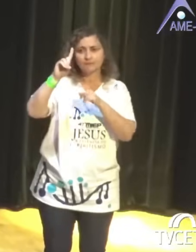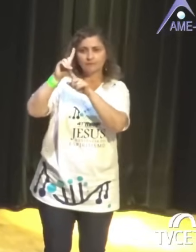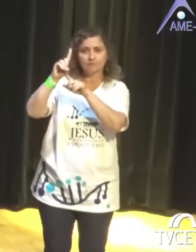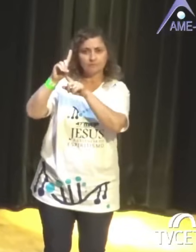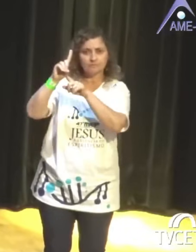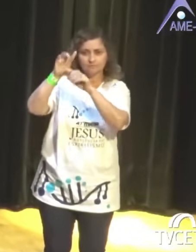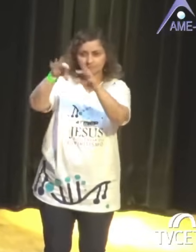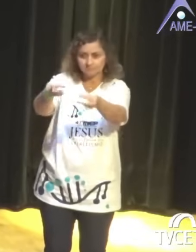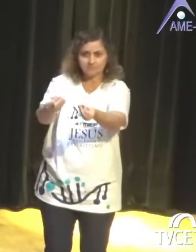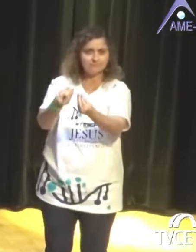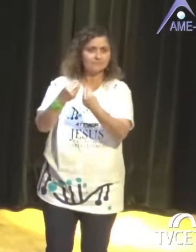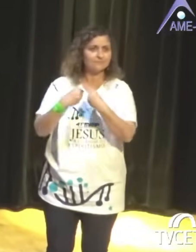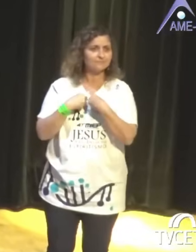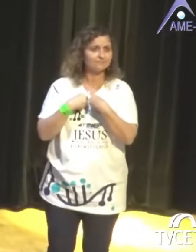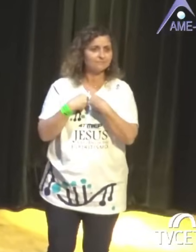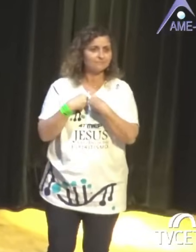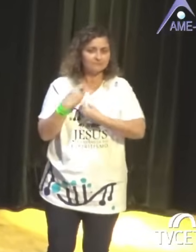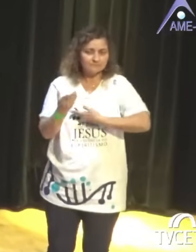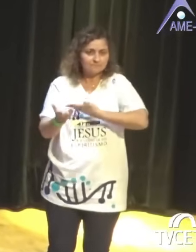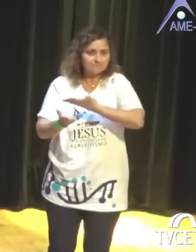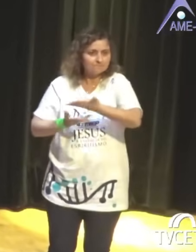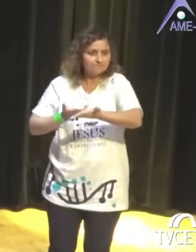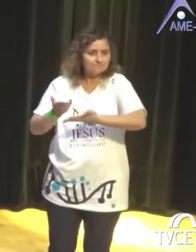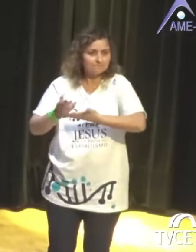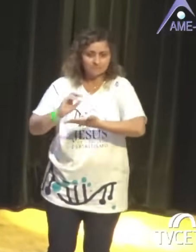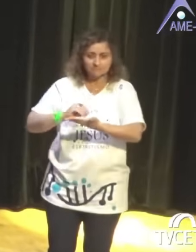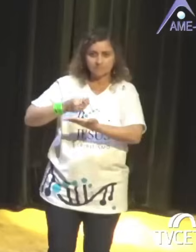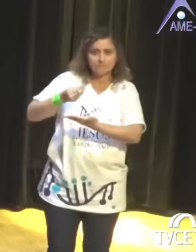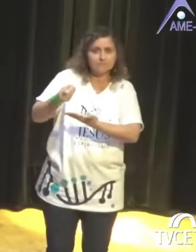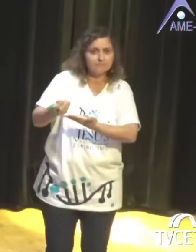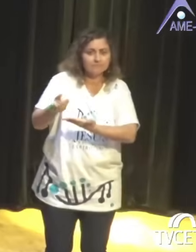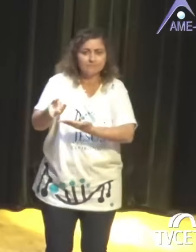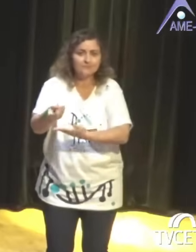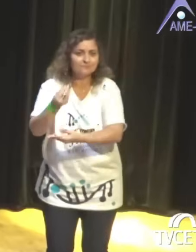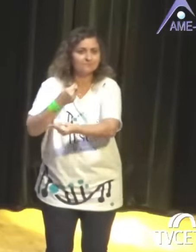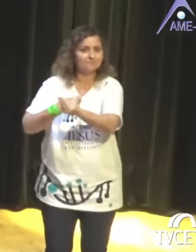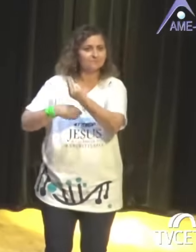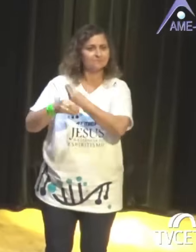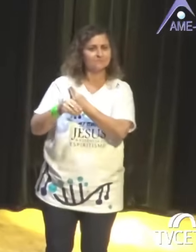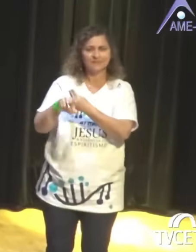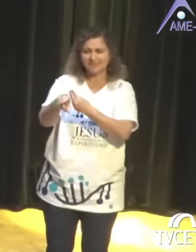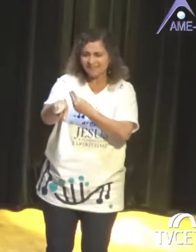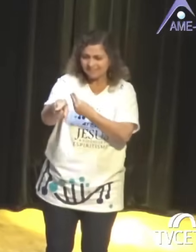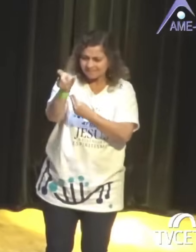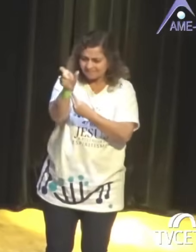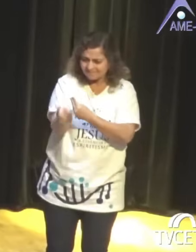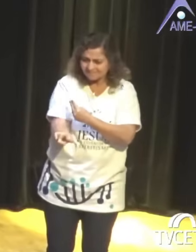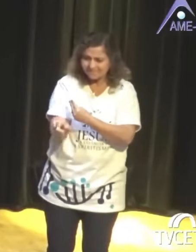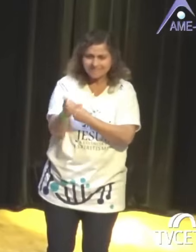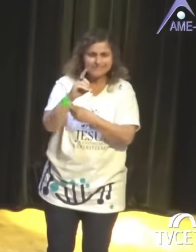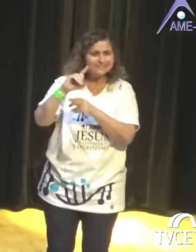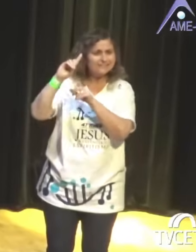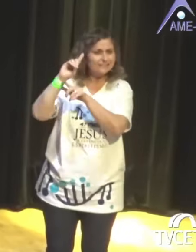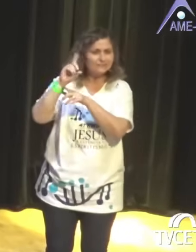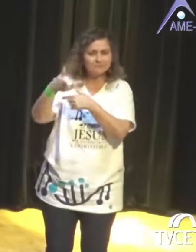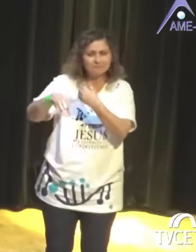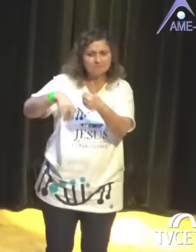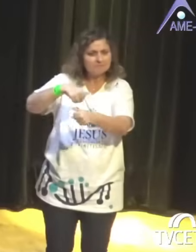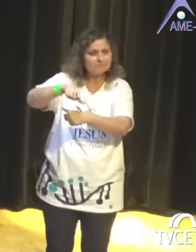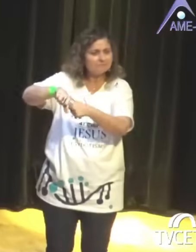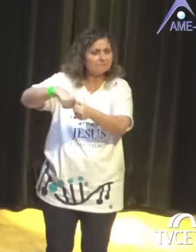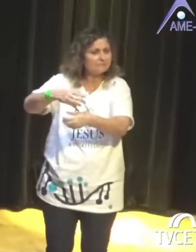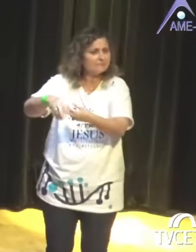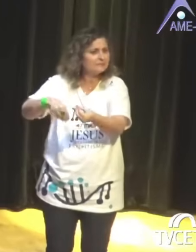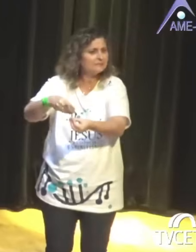pede não é então é mais ou menos um Deus que é uma mistura de médico economista né